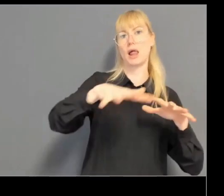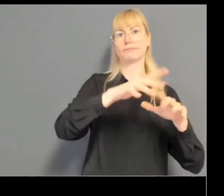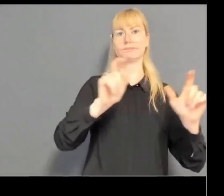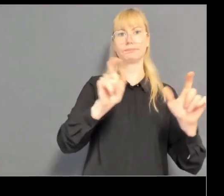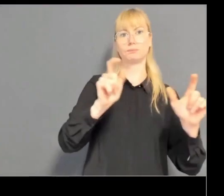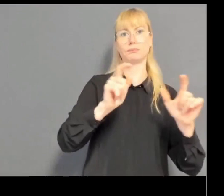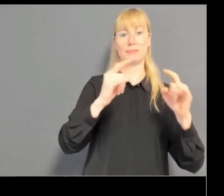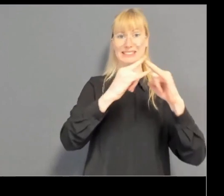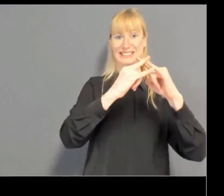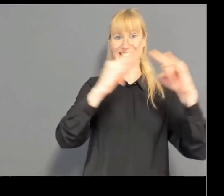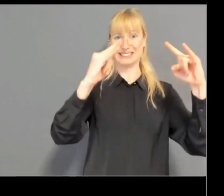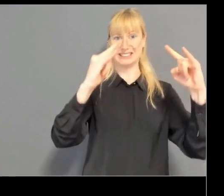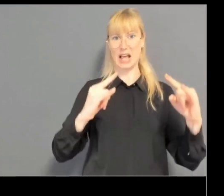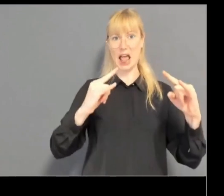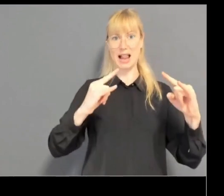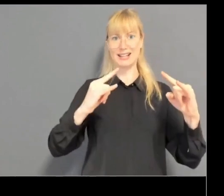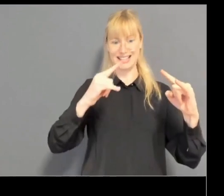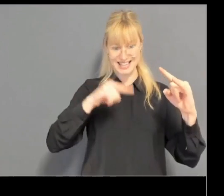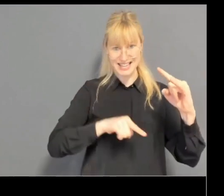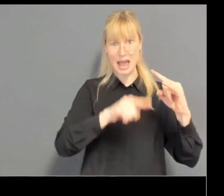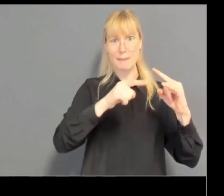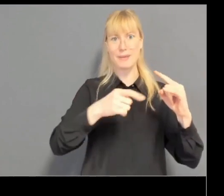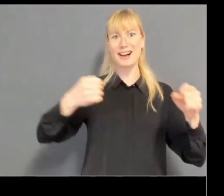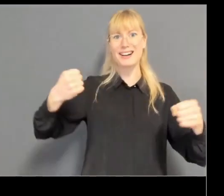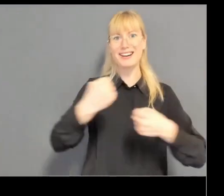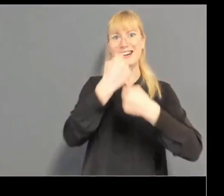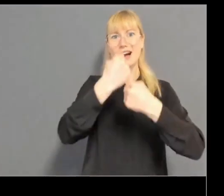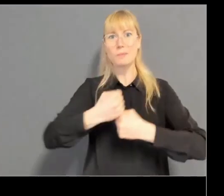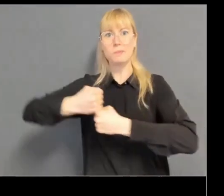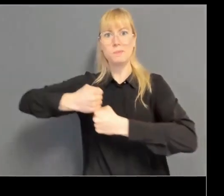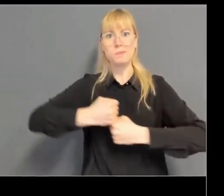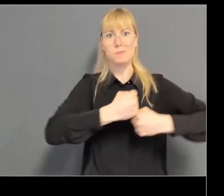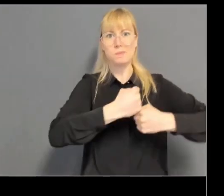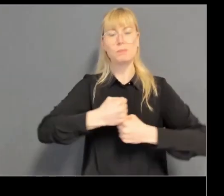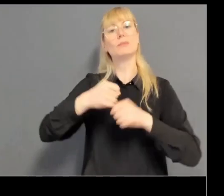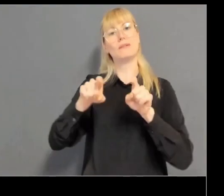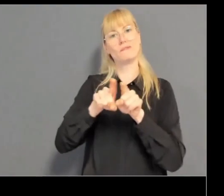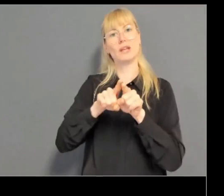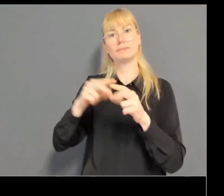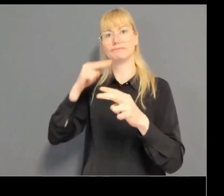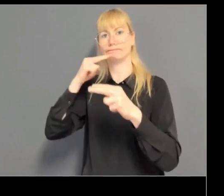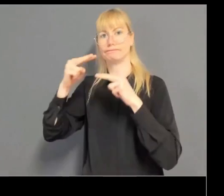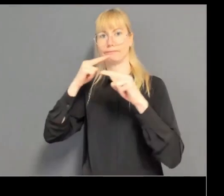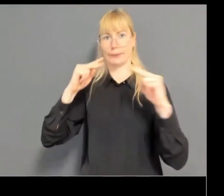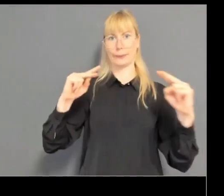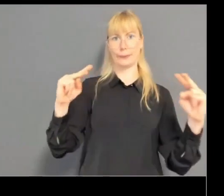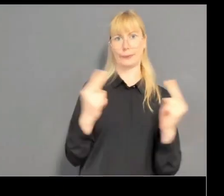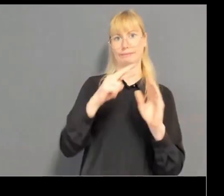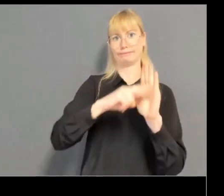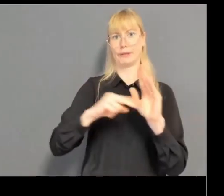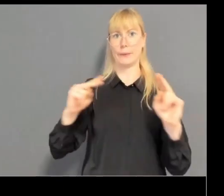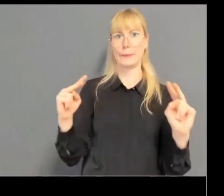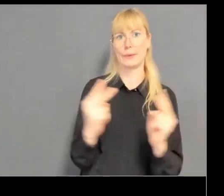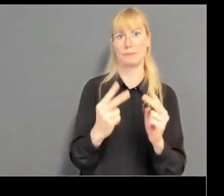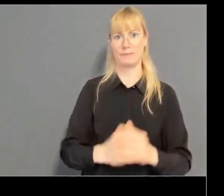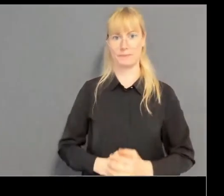wie die Gastronomie. Das heißt, da würde 3G gelten im Festzelt selber. Aber die Zahl der Volksfeste bis zum 2.4. ist sehr